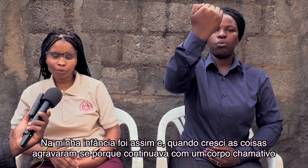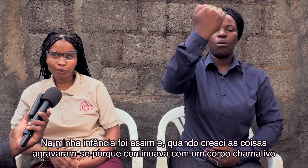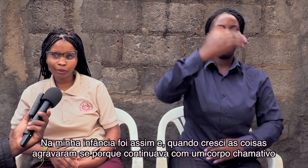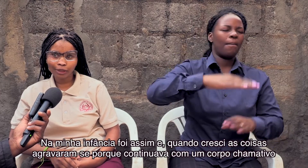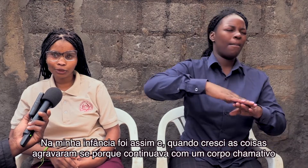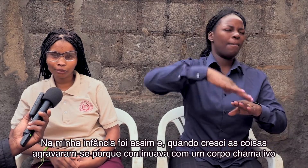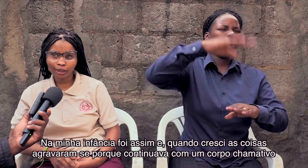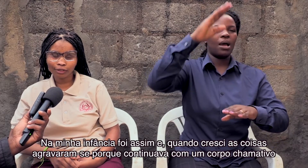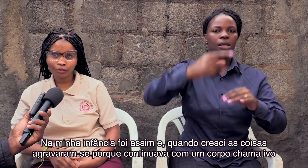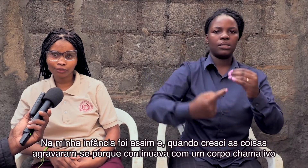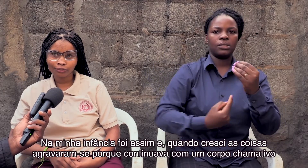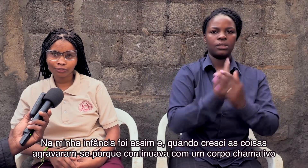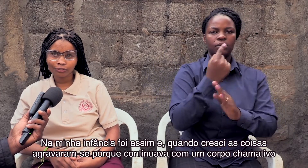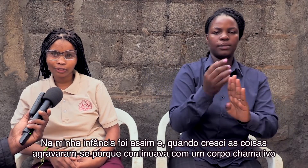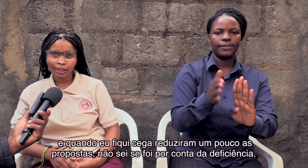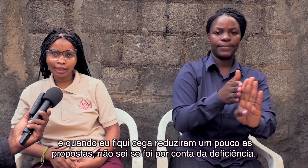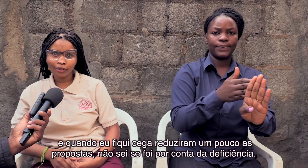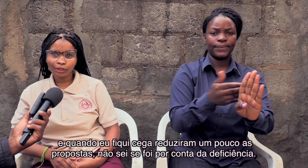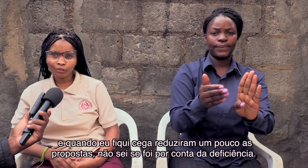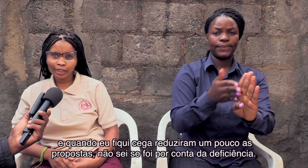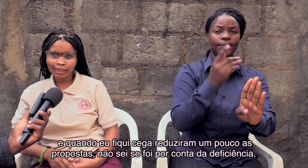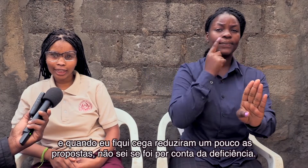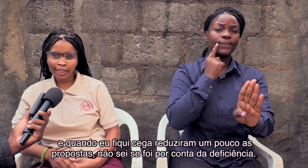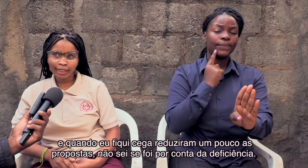um bocado chamativo. E quando eu fiquei cega,